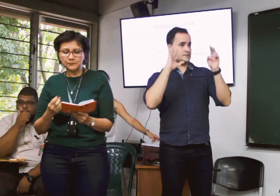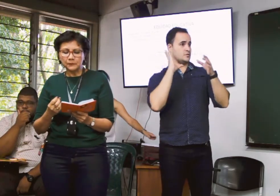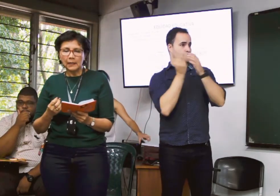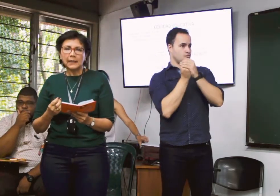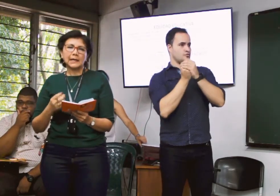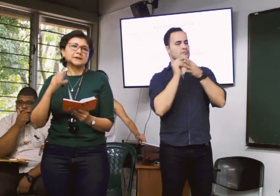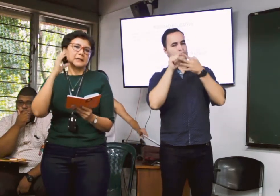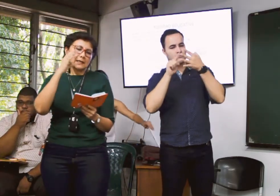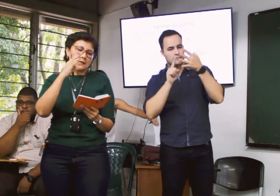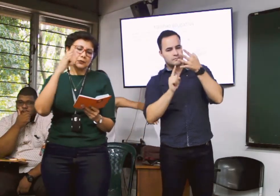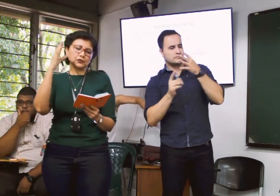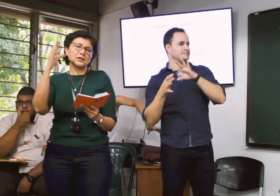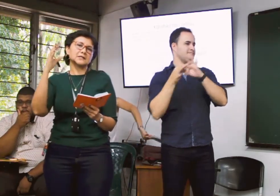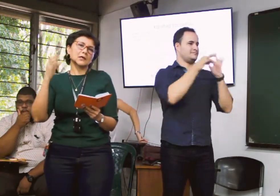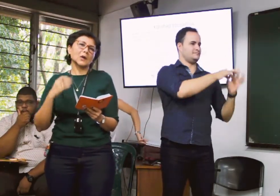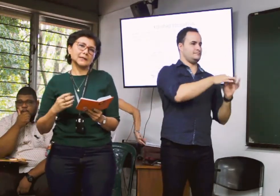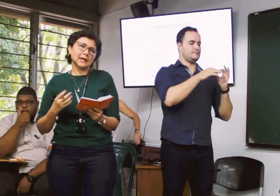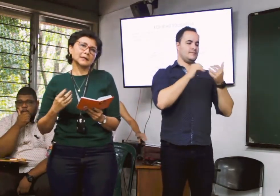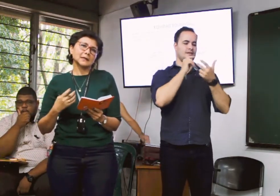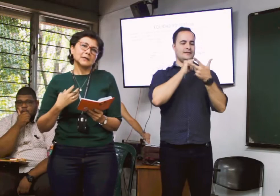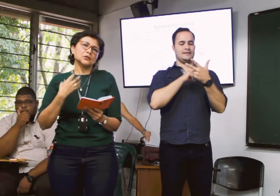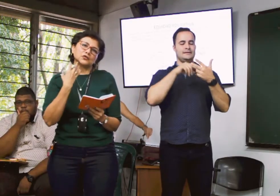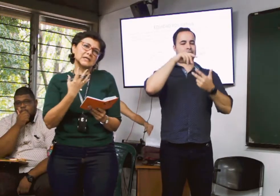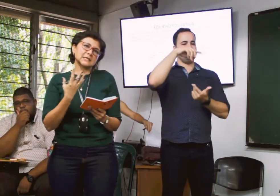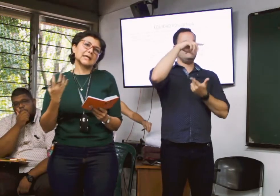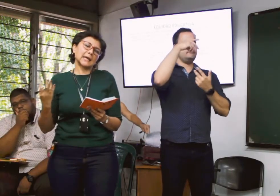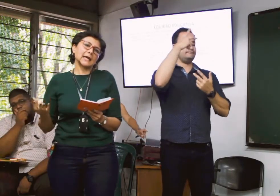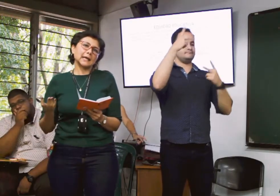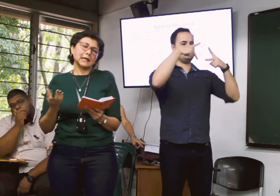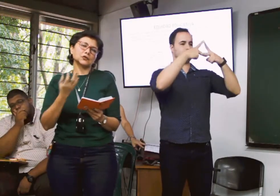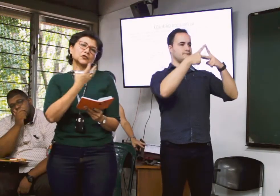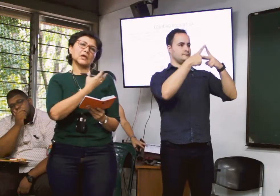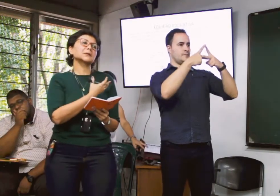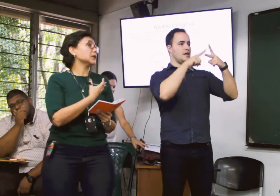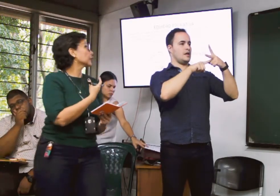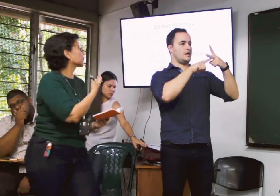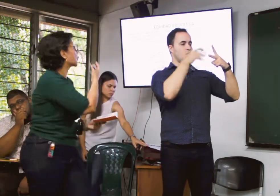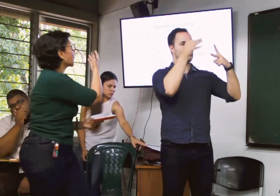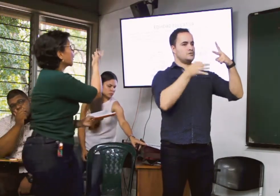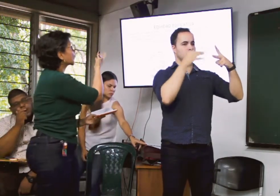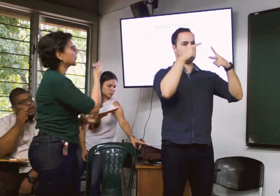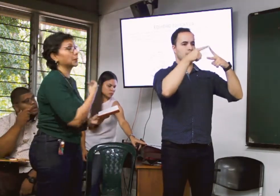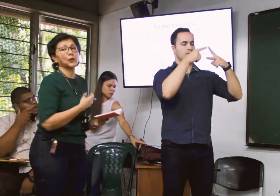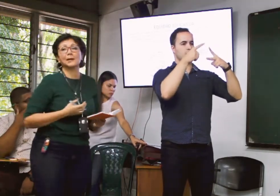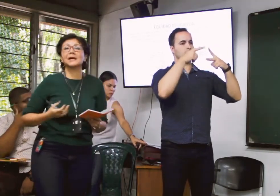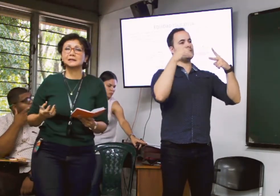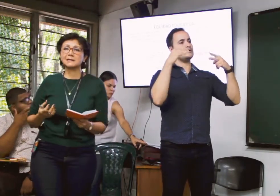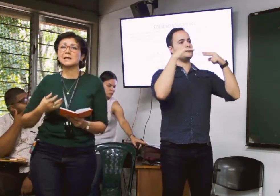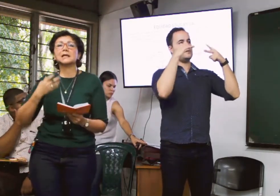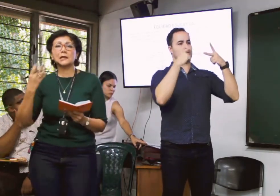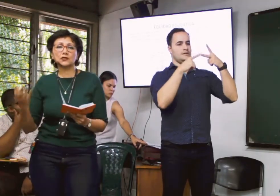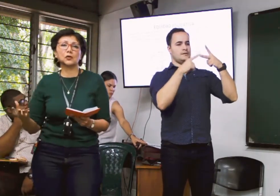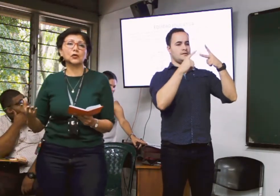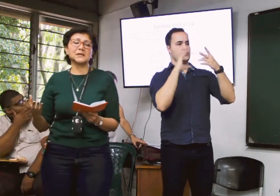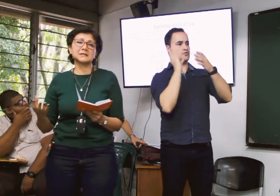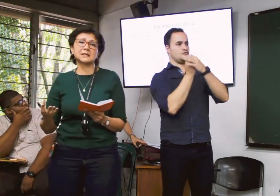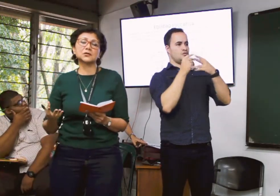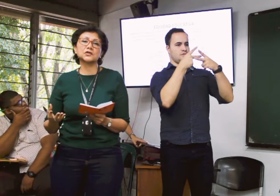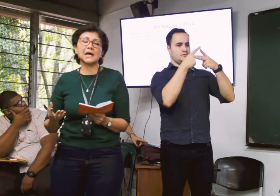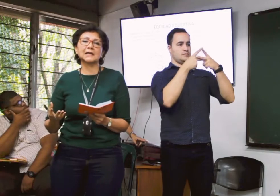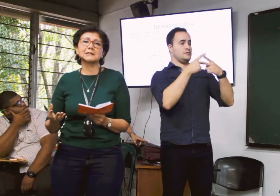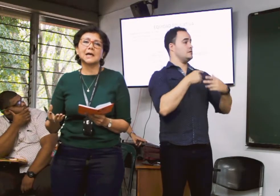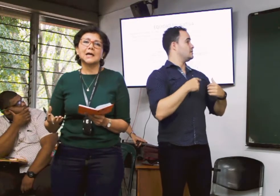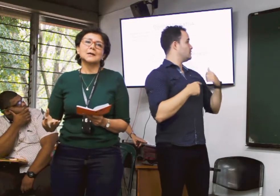inclusión. La tríada justicia e igualdad nos dice que los términos como los que propone Amartya Sen y los